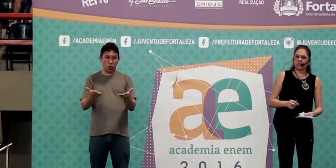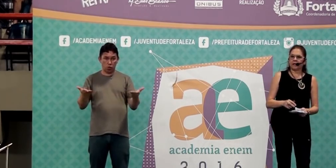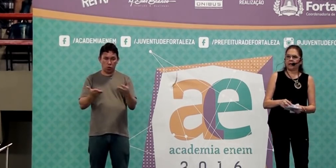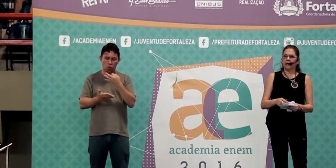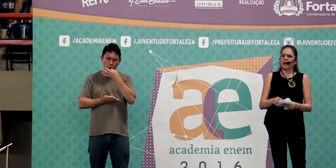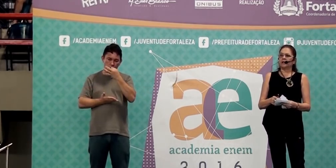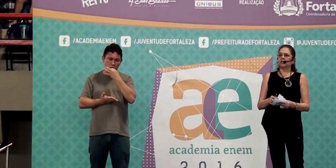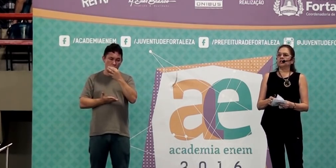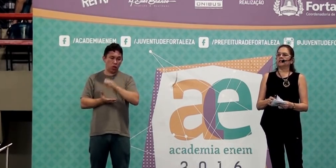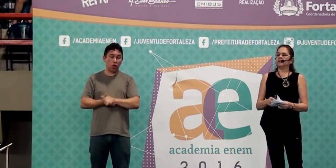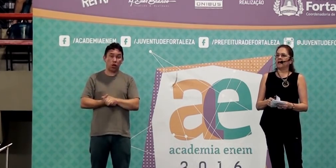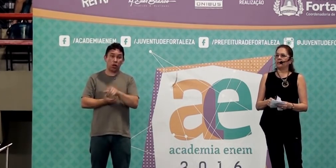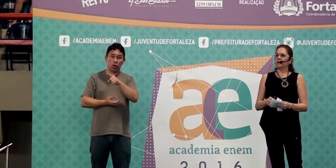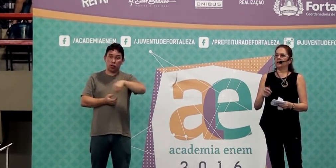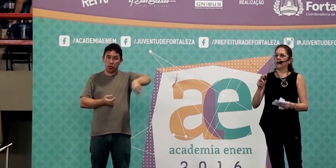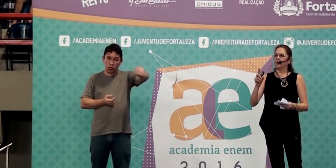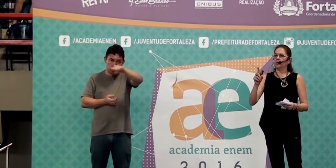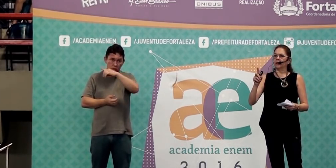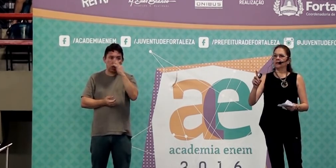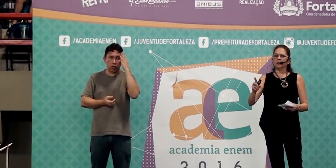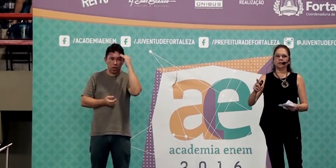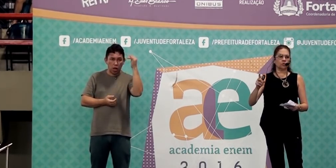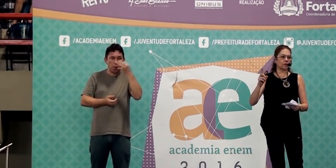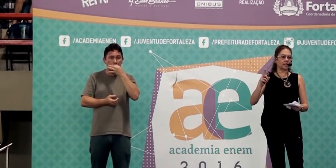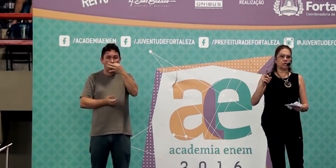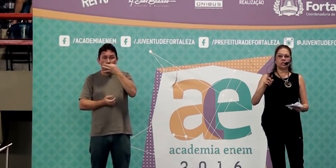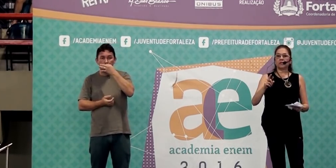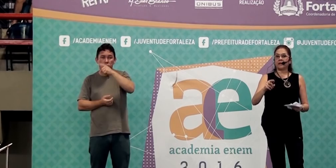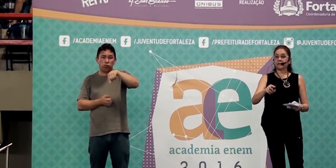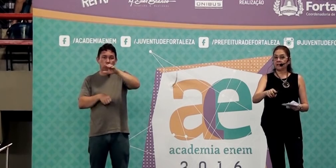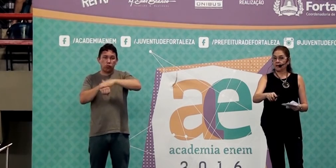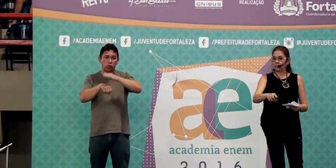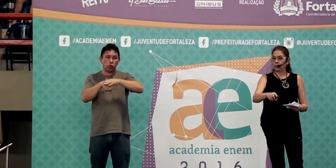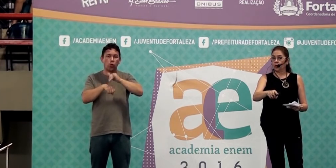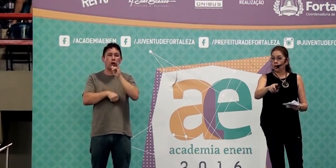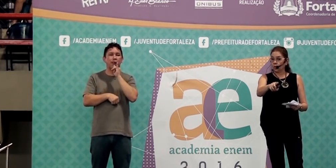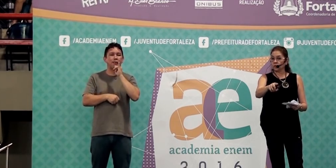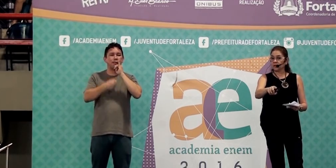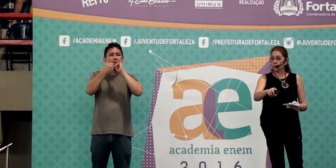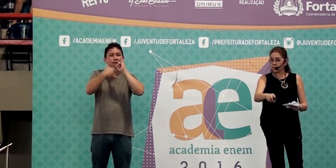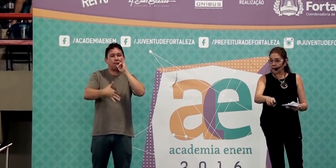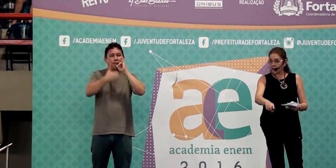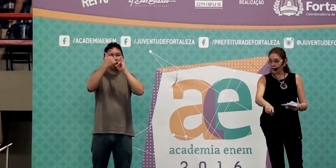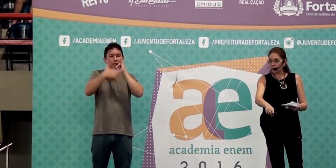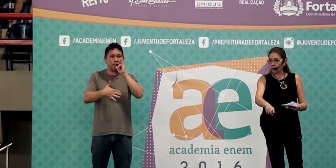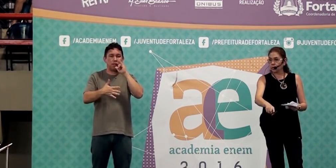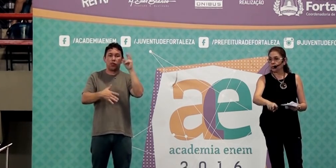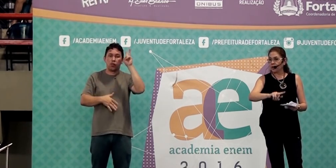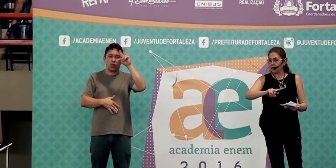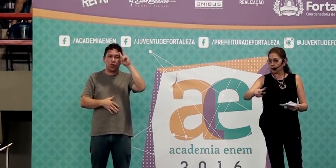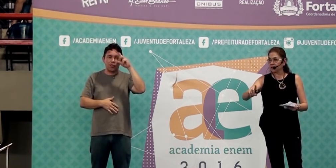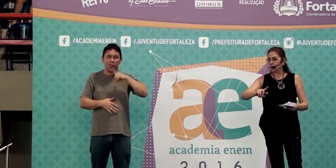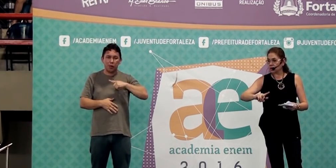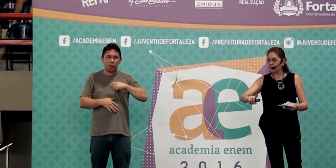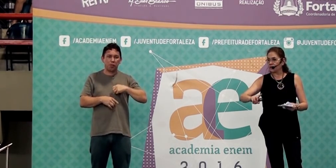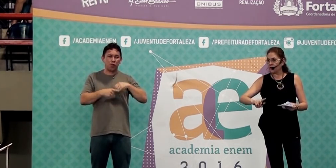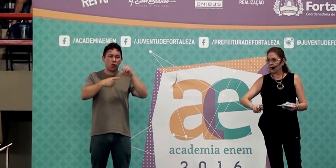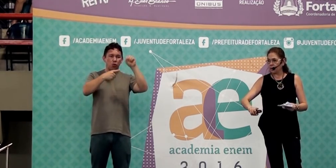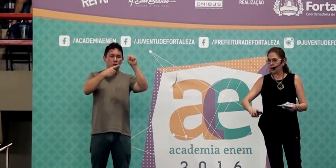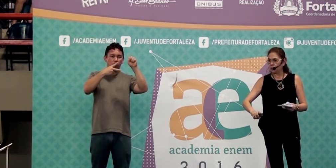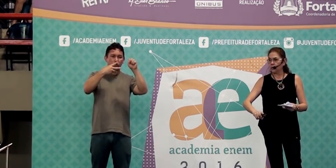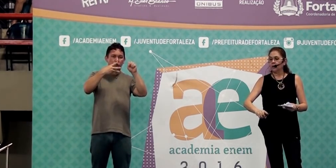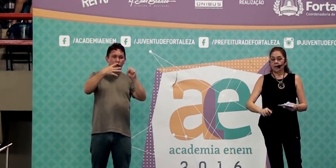uma dica. A gente sabe que está argumentando quando a gente dá exemplo ou usa um daqueles 8 modelos que